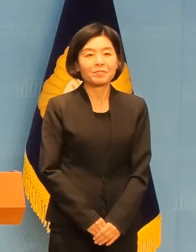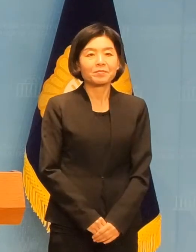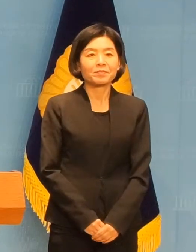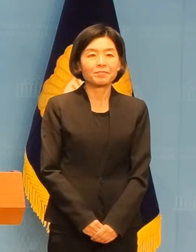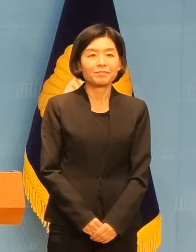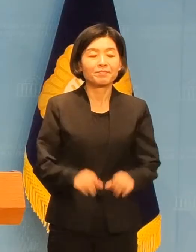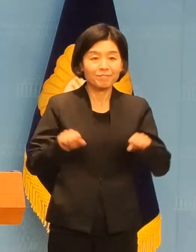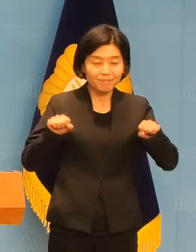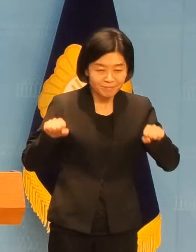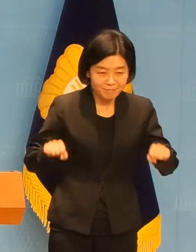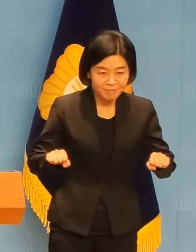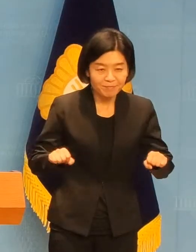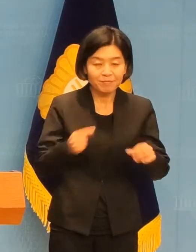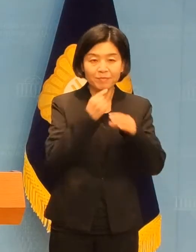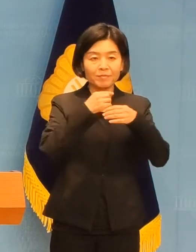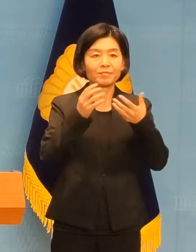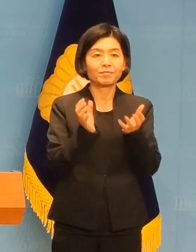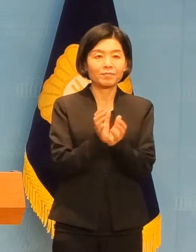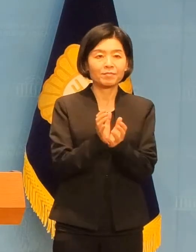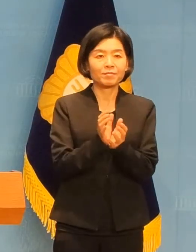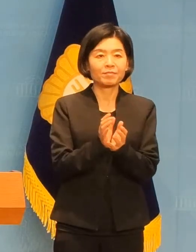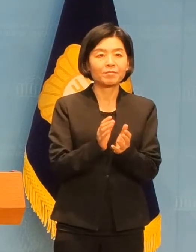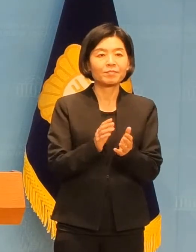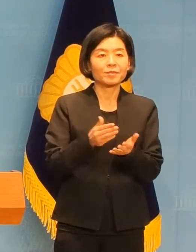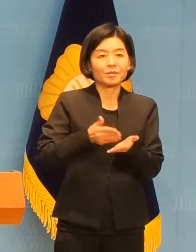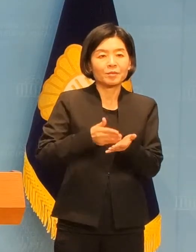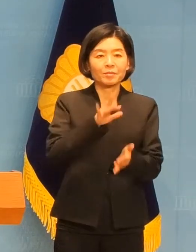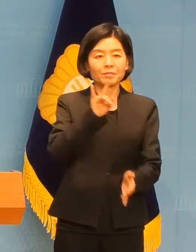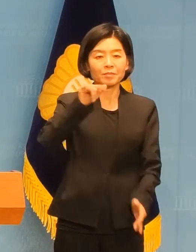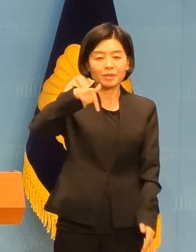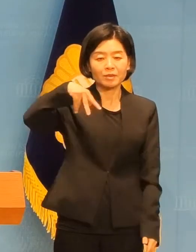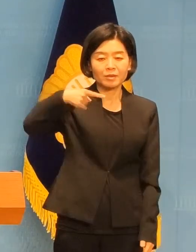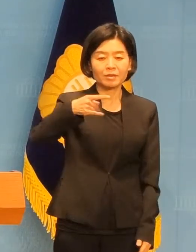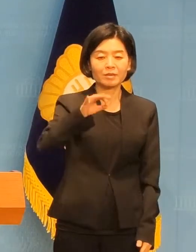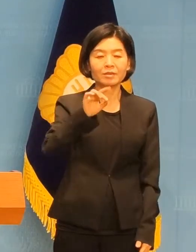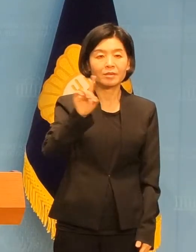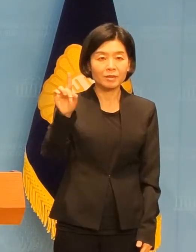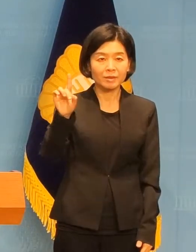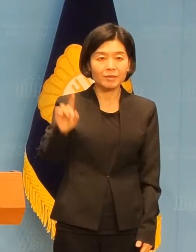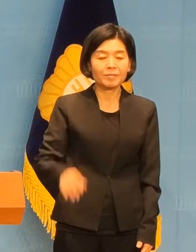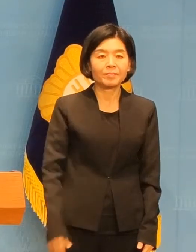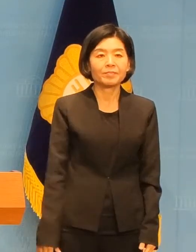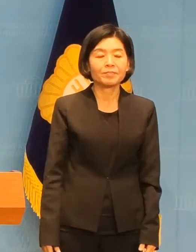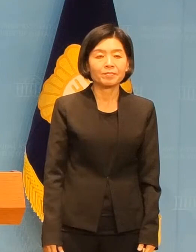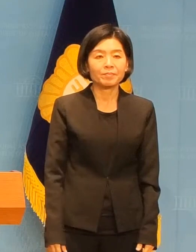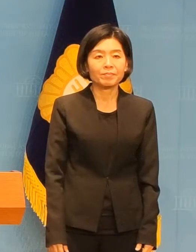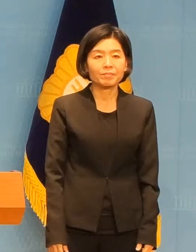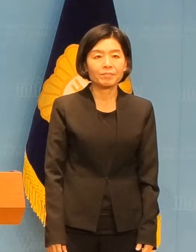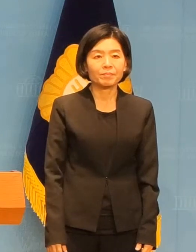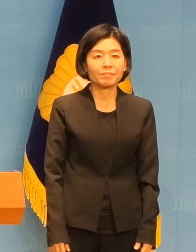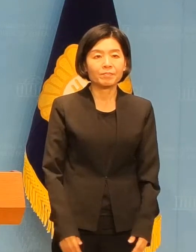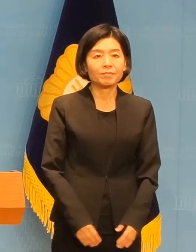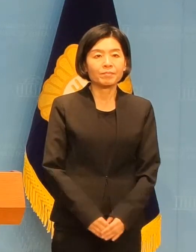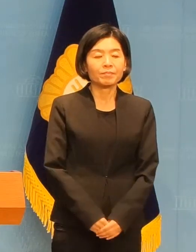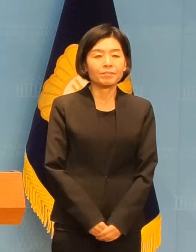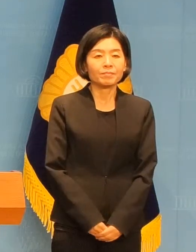네, 안녕하십니까. 더불어민주당 백승아 의원입니다. 오늘의 브리핑 한 건 말씀드리겠습니다.